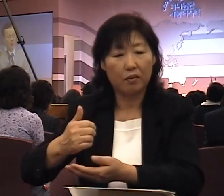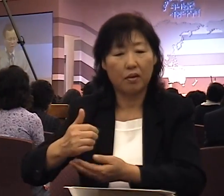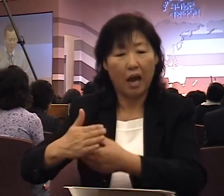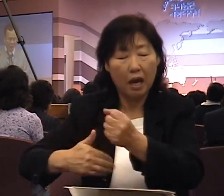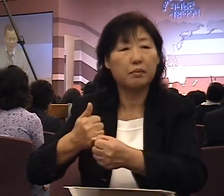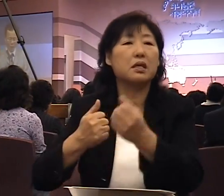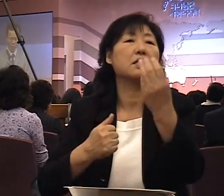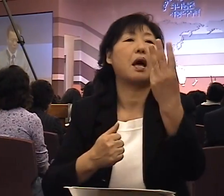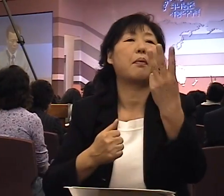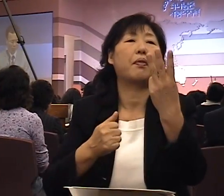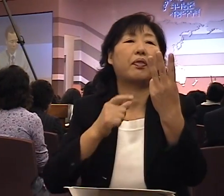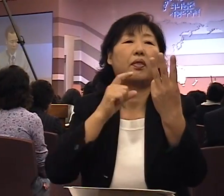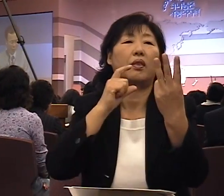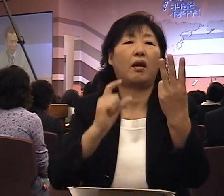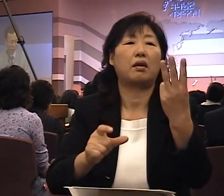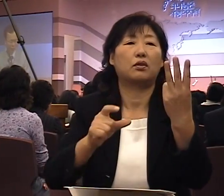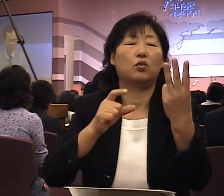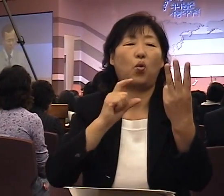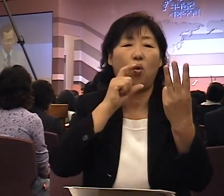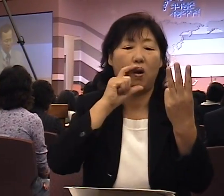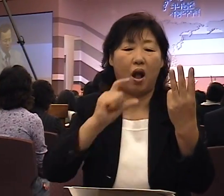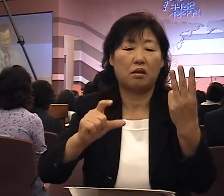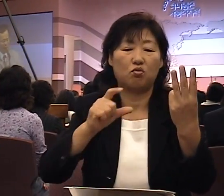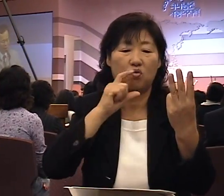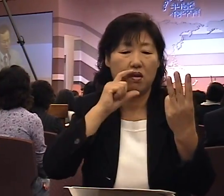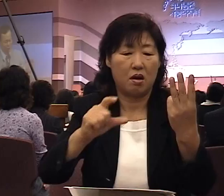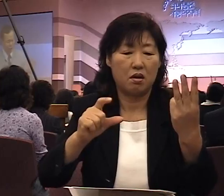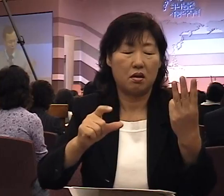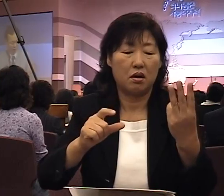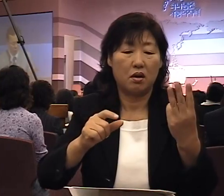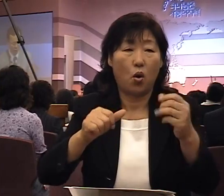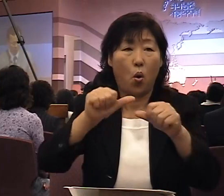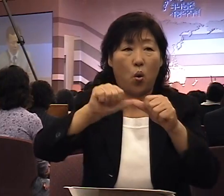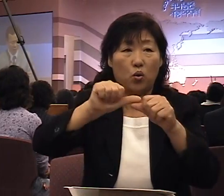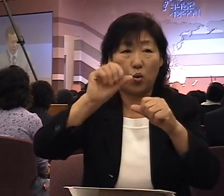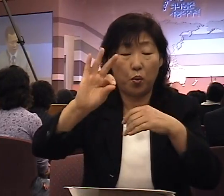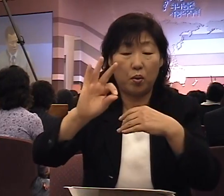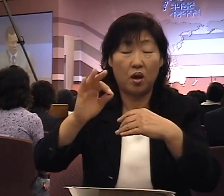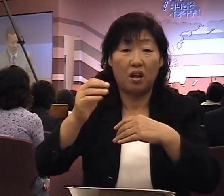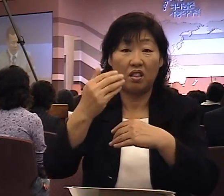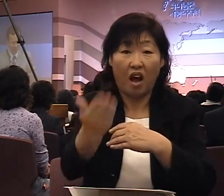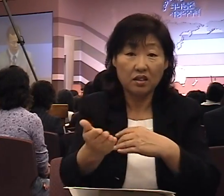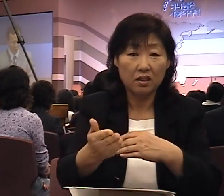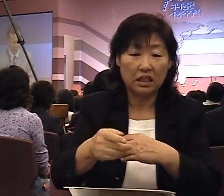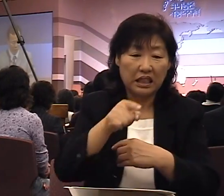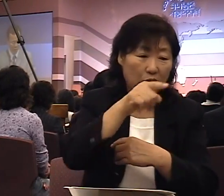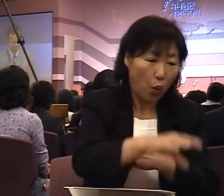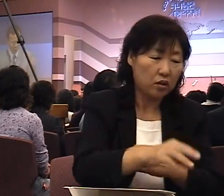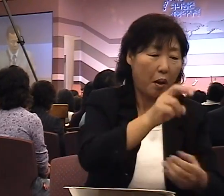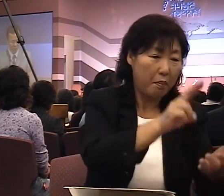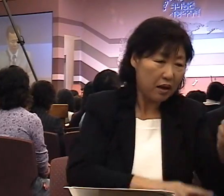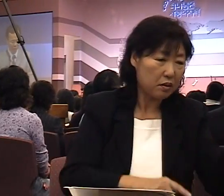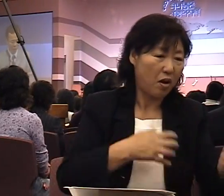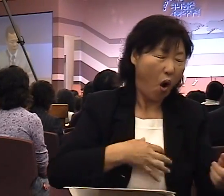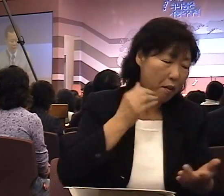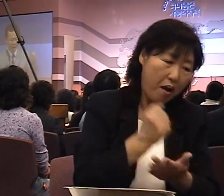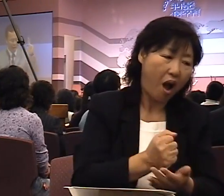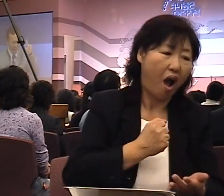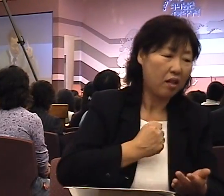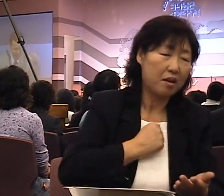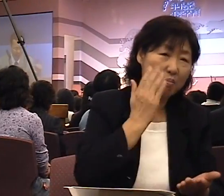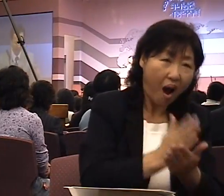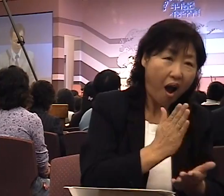하나님이라는 것을 3번 강조하고 있습니다. 5절을 보세요. 당신들이 나를 이곳에 팔았으므로 근심하지 마소서, 한탄하지